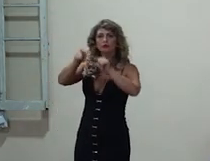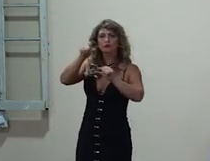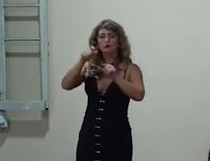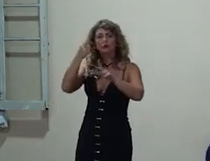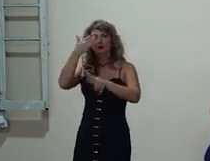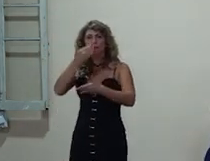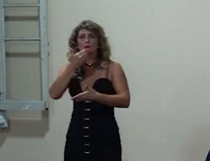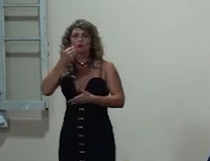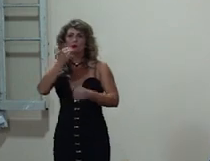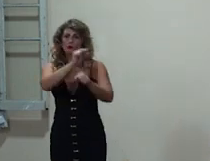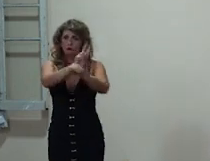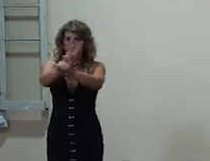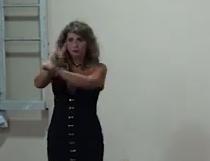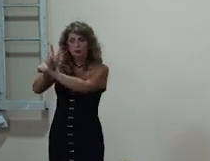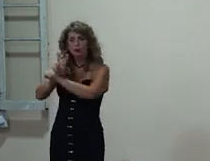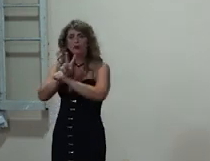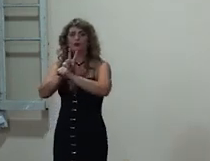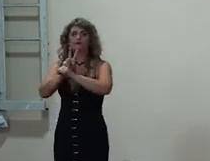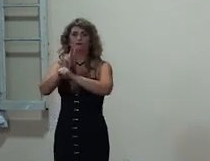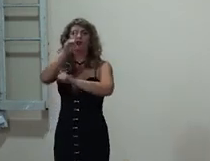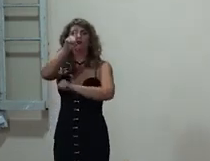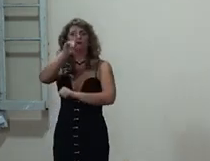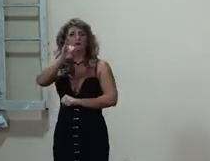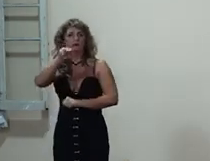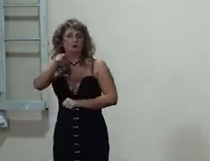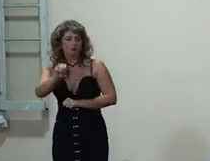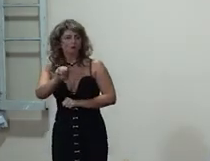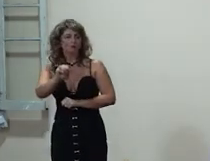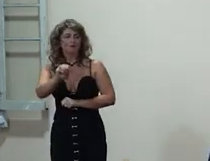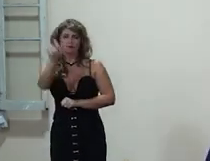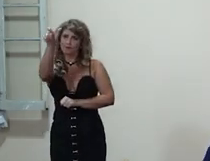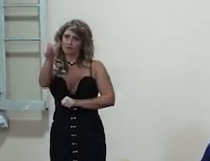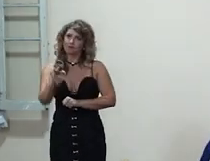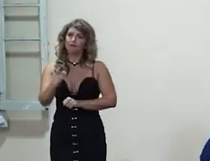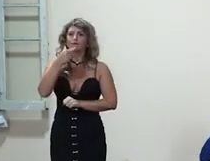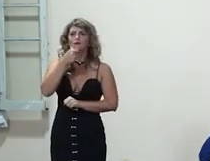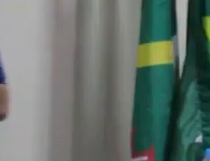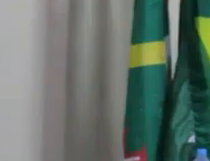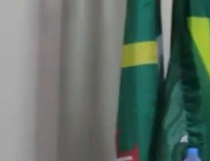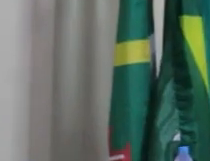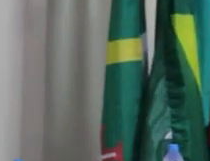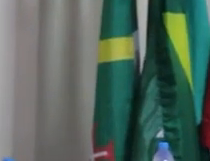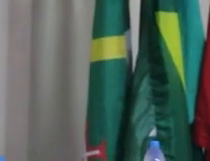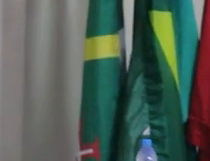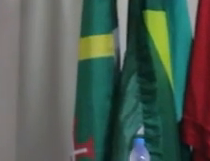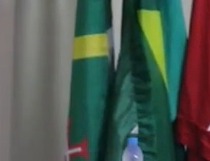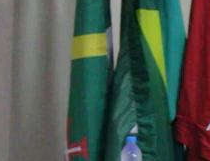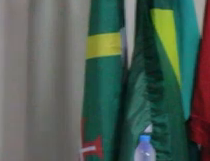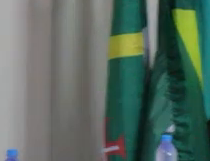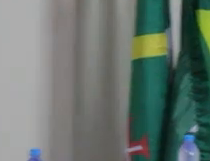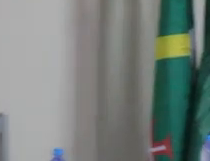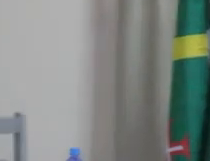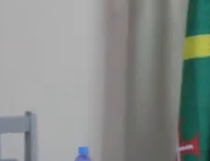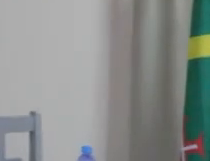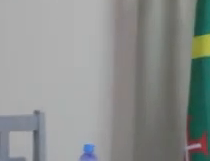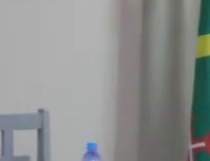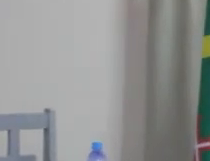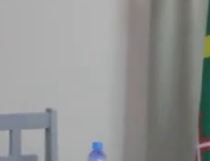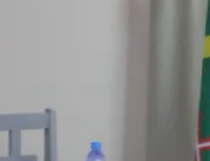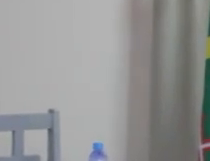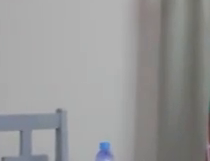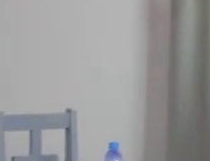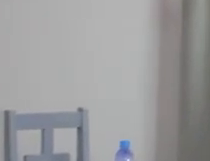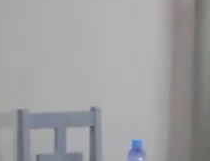evento para fazer uma homenagem ao Dino. E estava nesse dia o Antônio Carlos Correia e